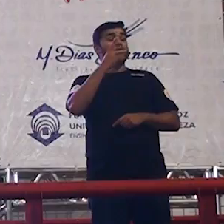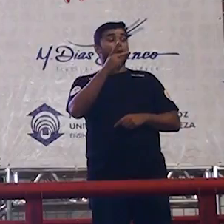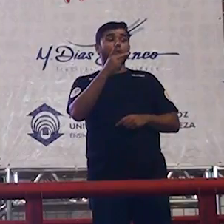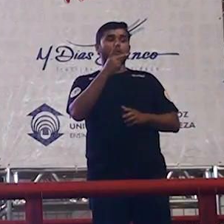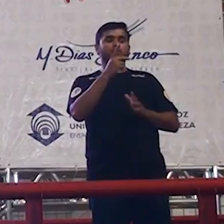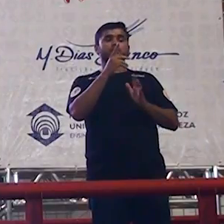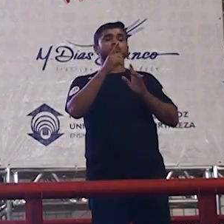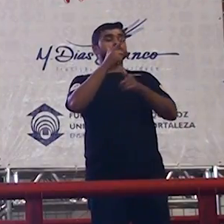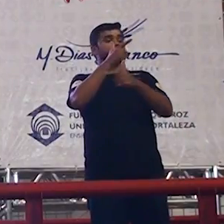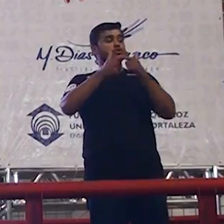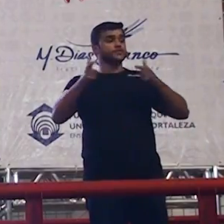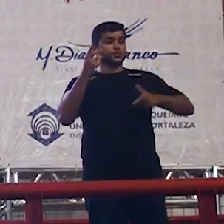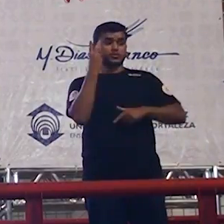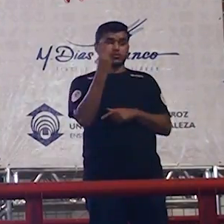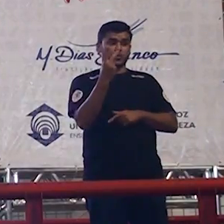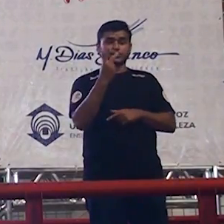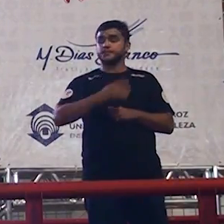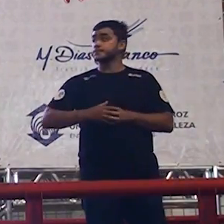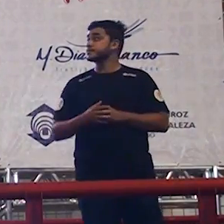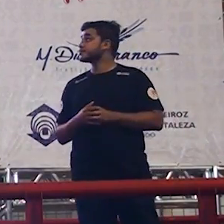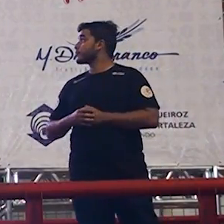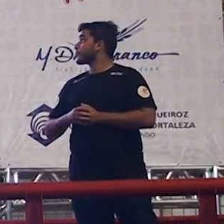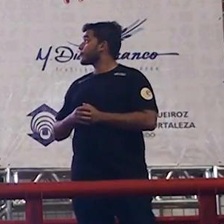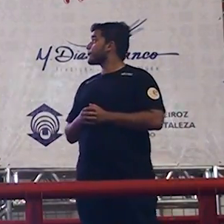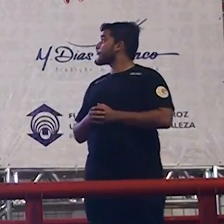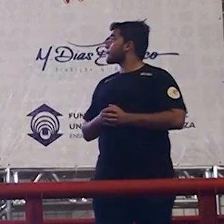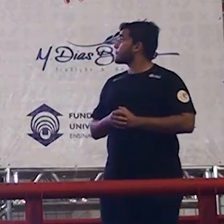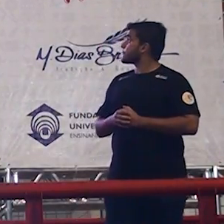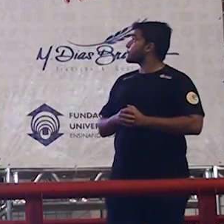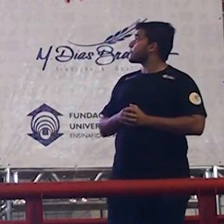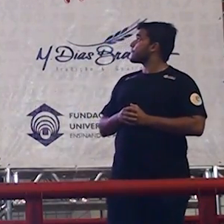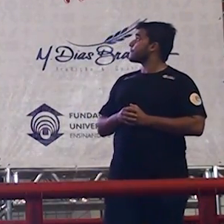pegar, como cada diagonal vale 4,